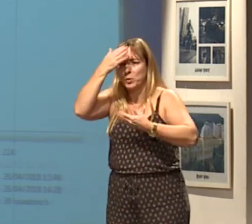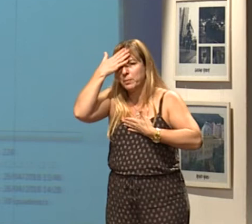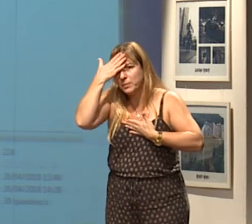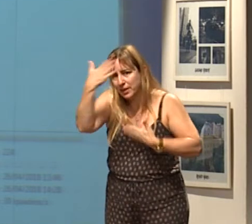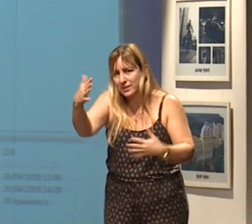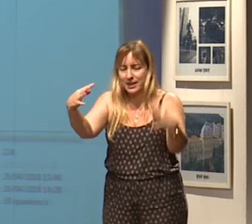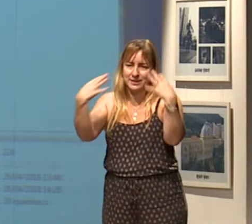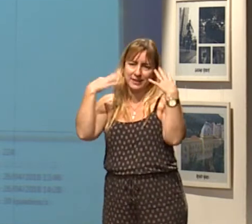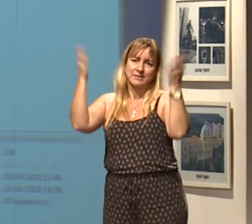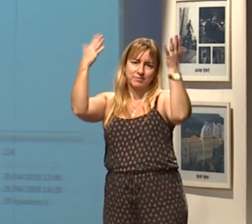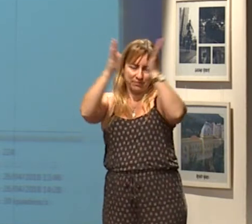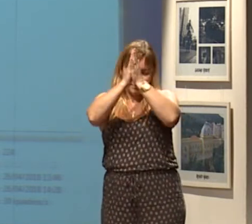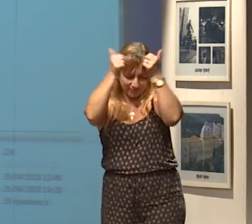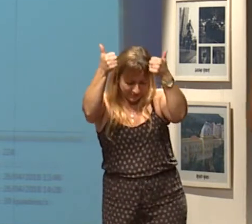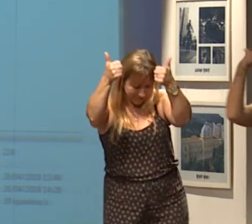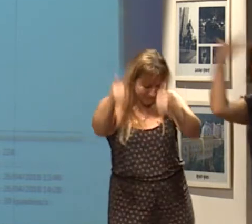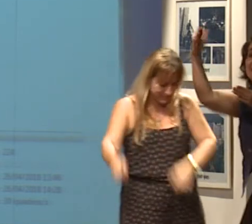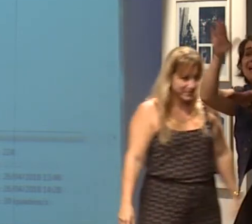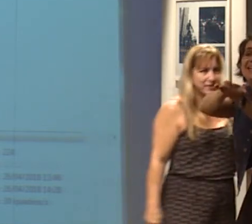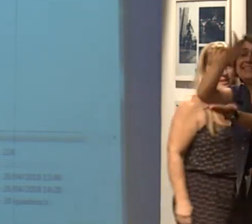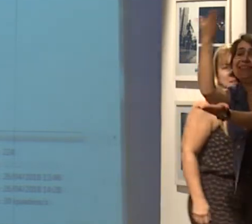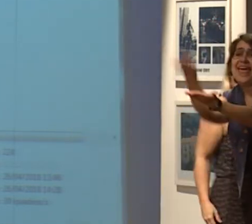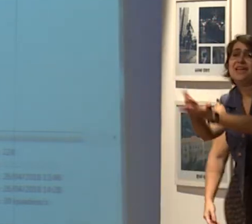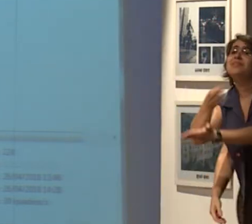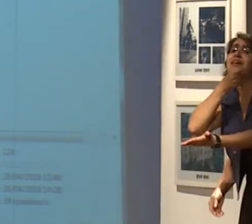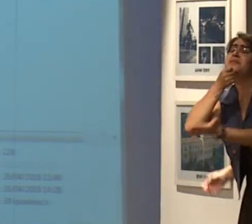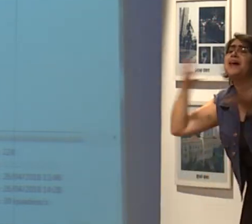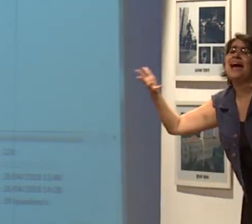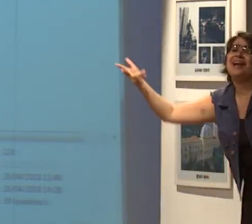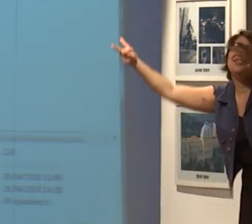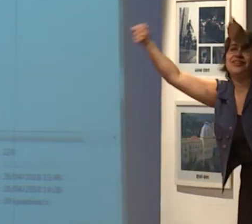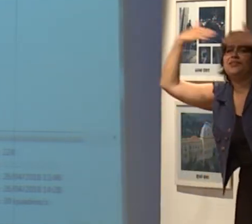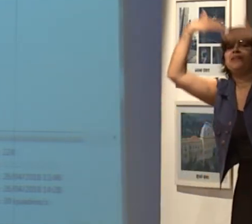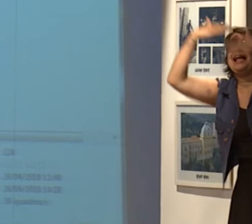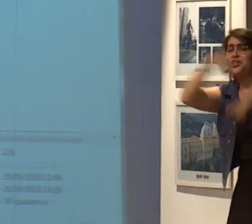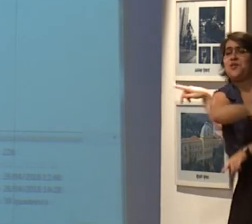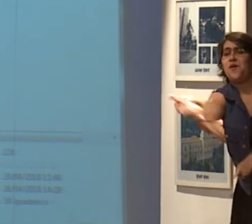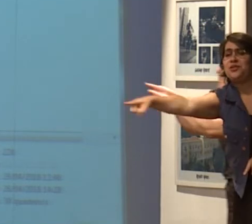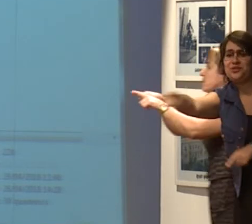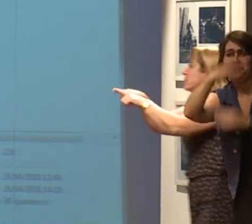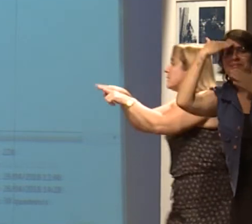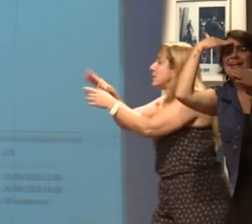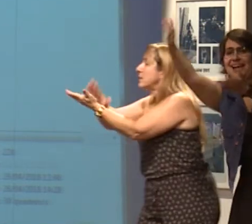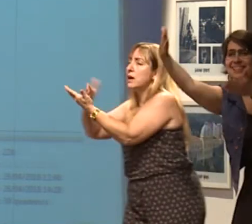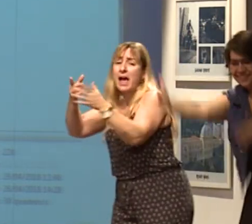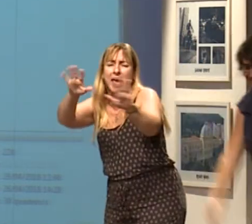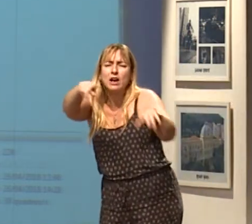esses conhecimentos. Eu agradeço muito a atenção de vocês. Muito obrigada, intérprete. Muito obrigada a todos vocês. Muito